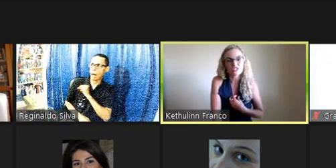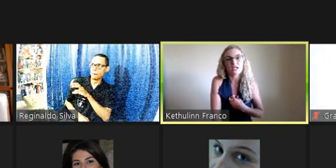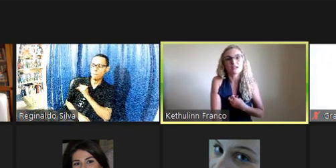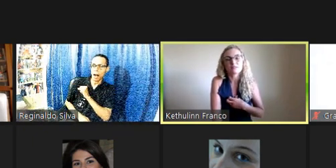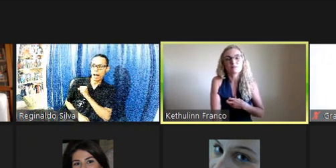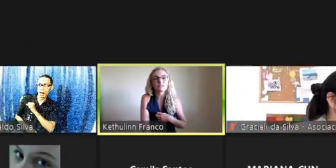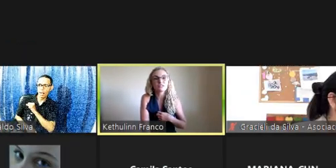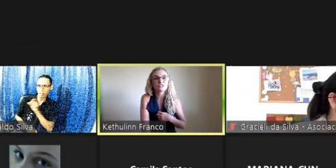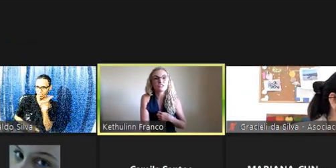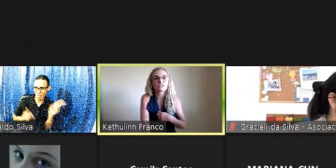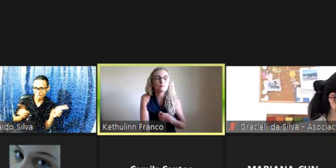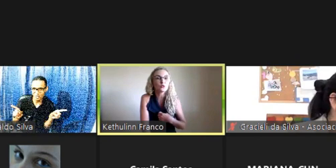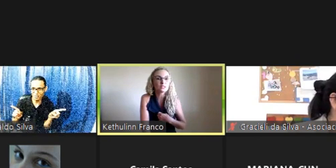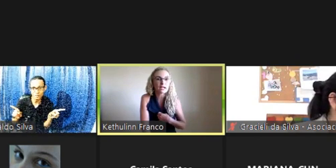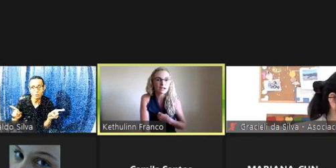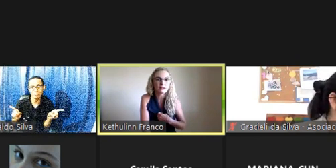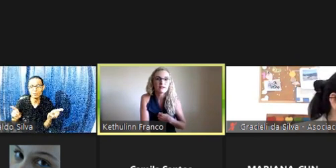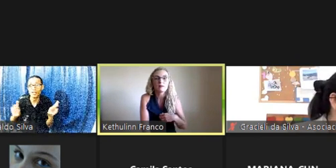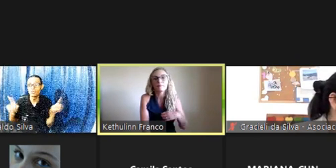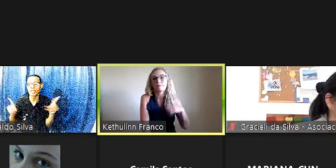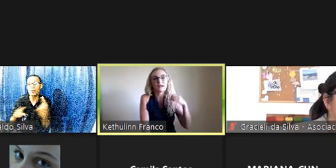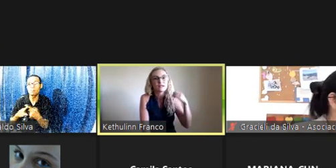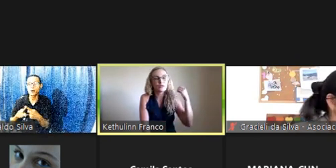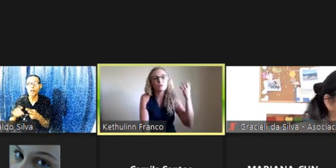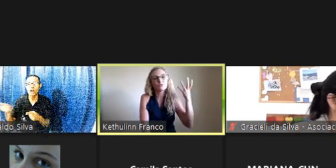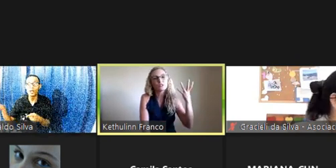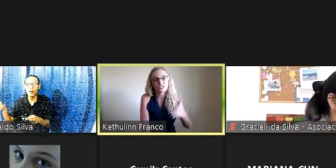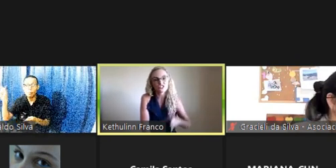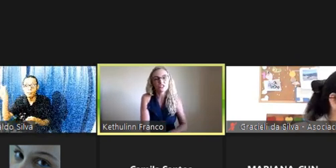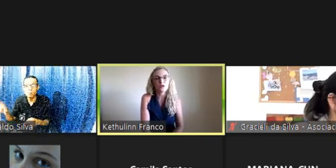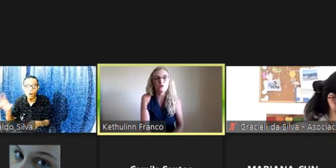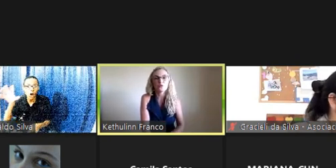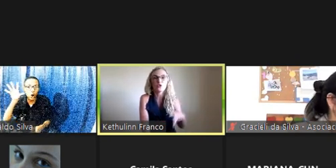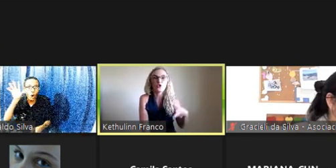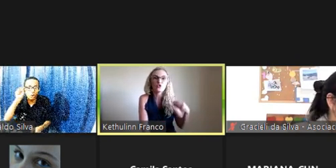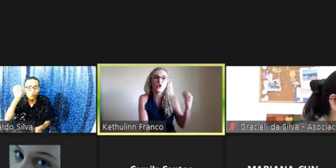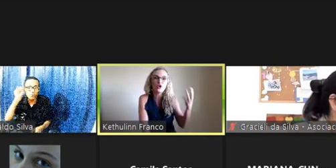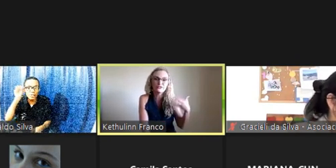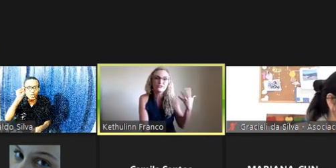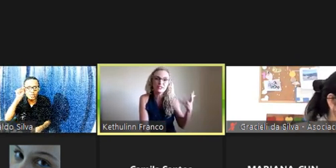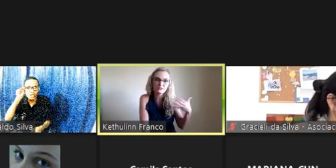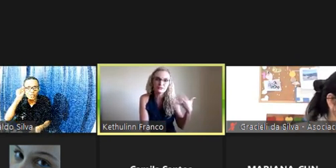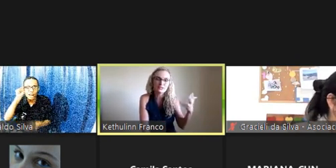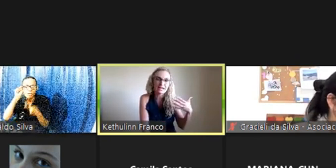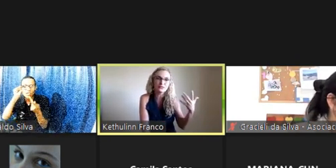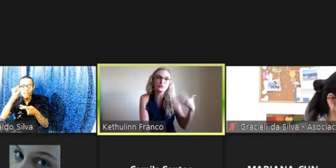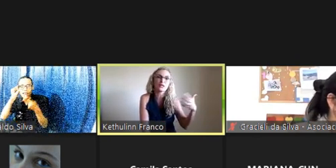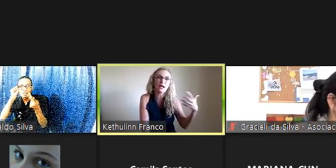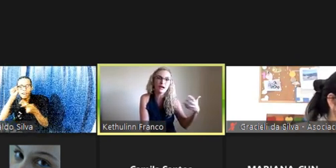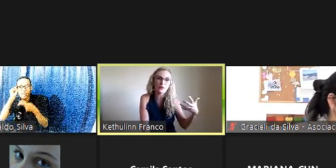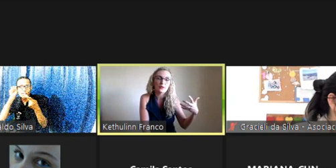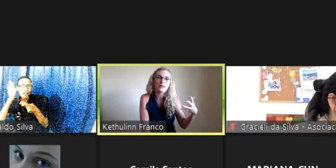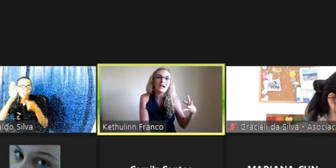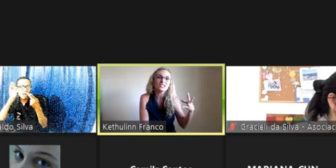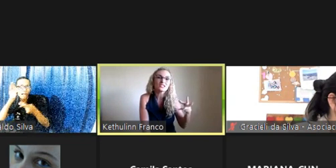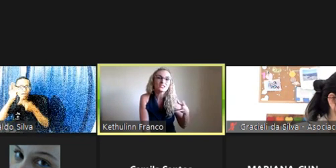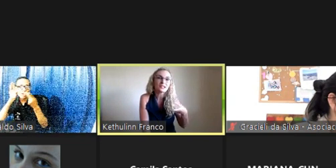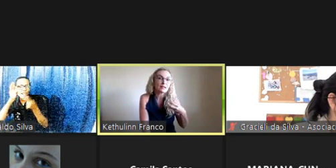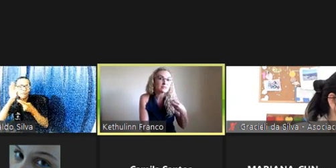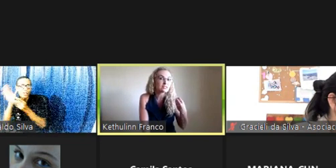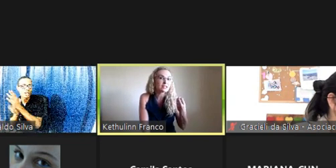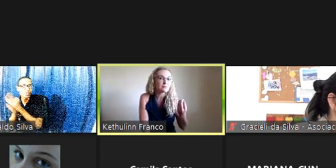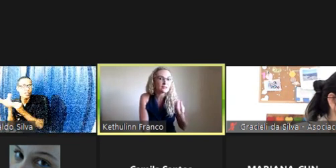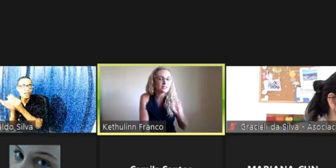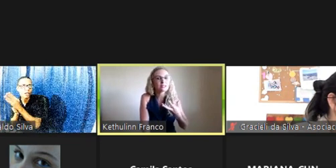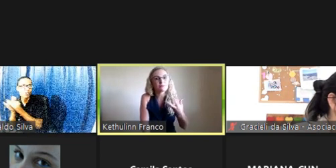Minas Gerais, mas se a gente mudar para outra região, com um convívio natural, a gente